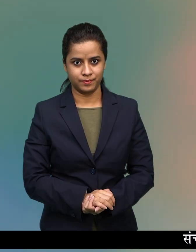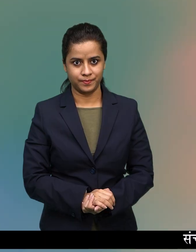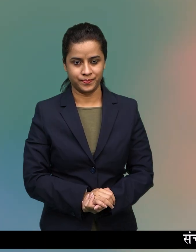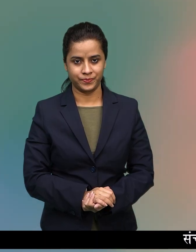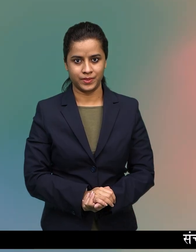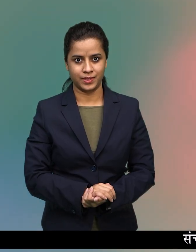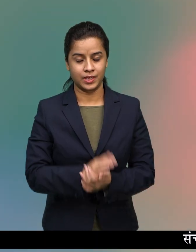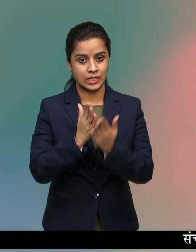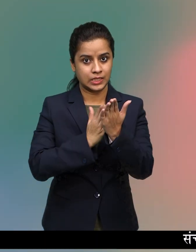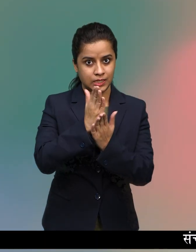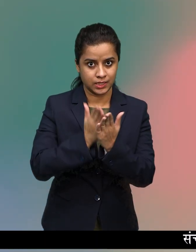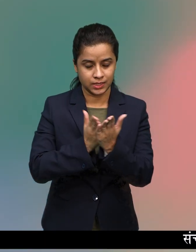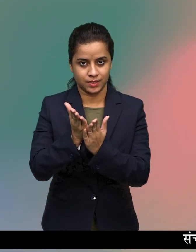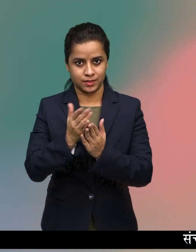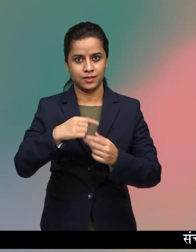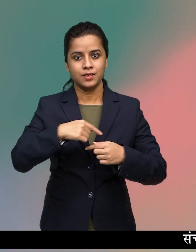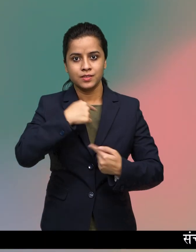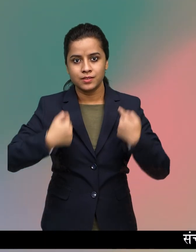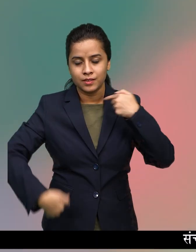संचार प्रणालीचे प्रकार.